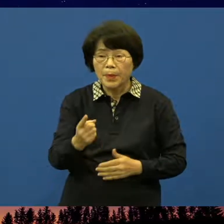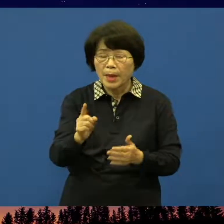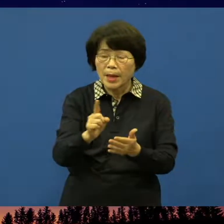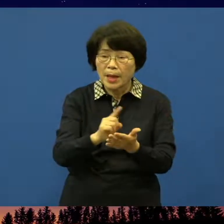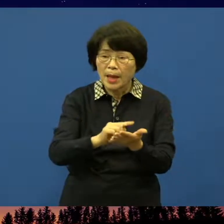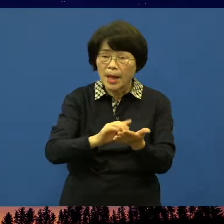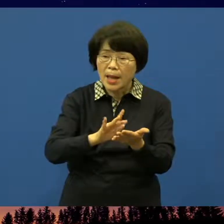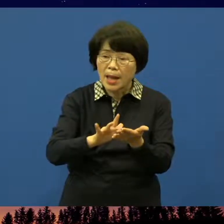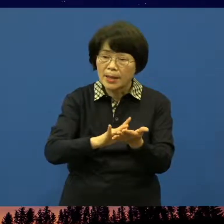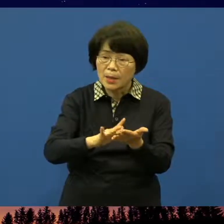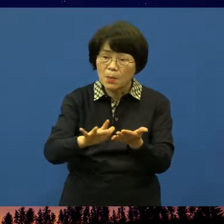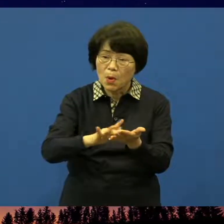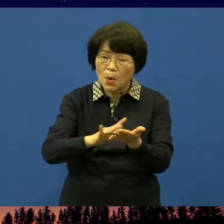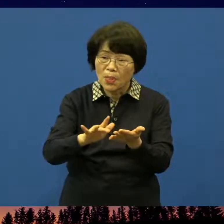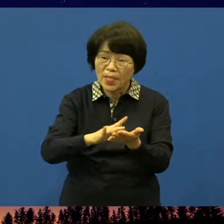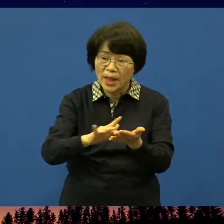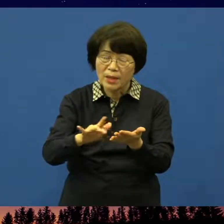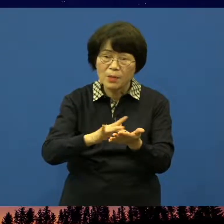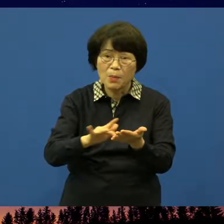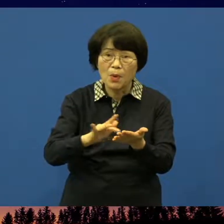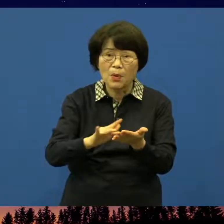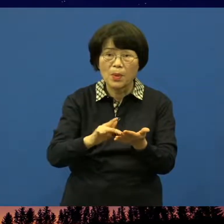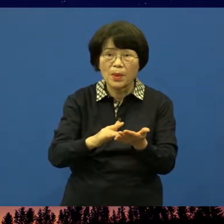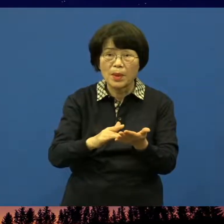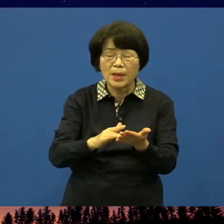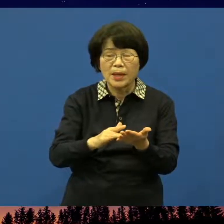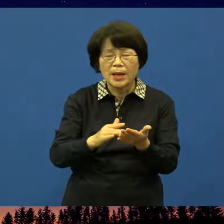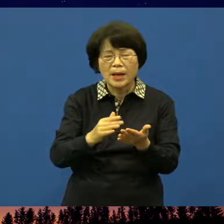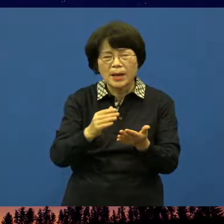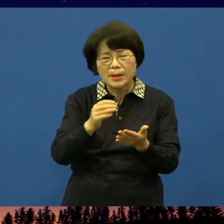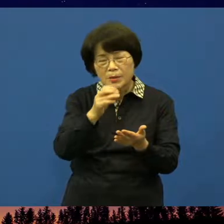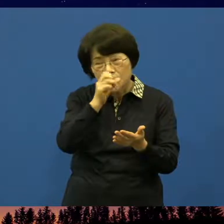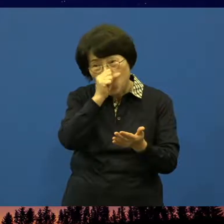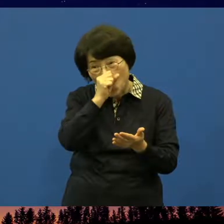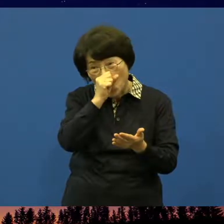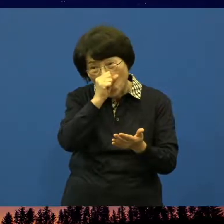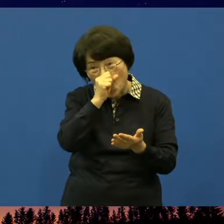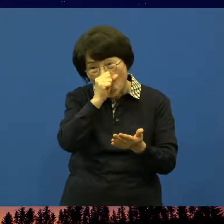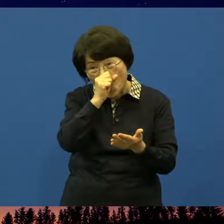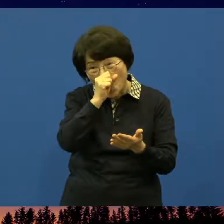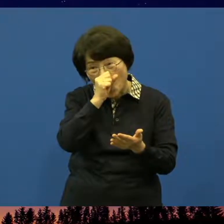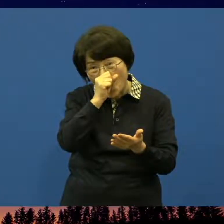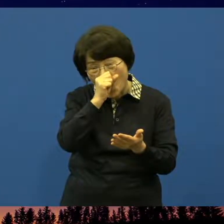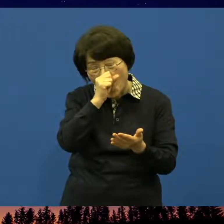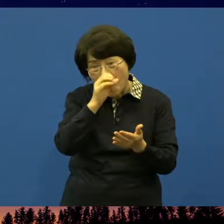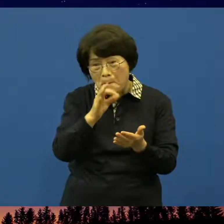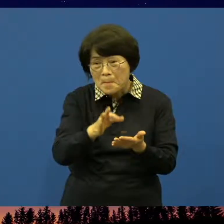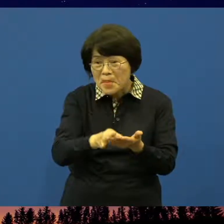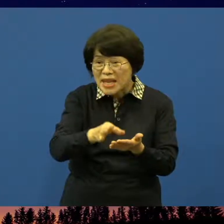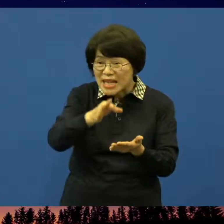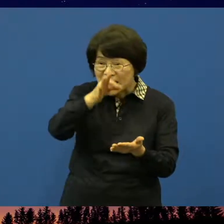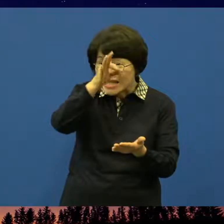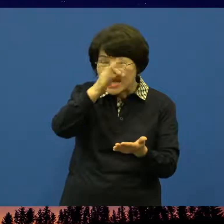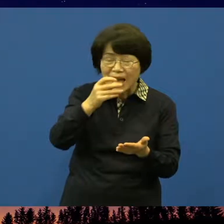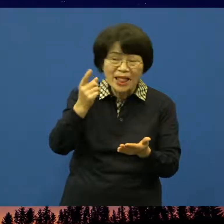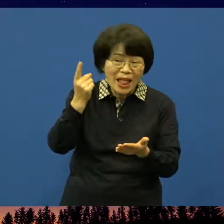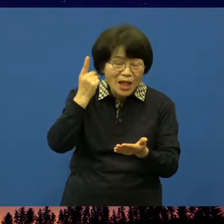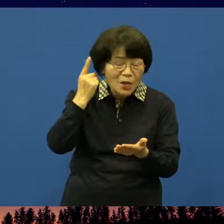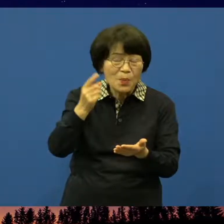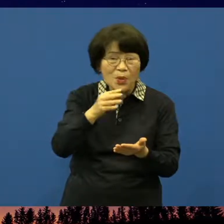핸드폰이나 이런 우리의 눈에 보기에 좋은 이런 굉장히 이런 엔터테인먼트 문화, 우리를